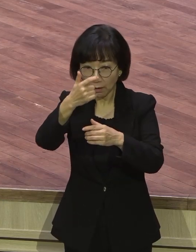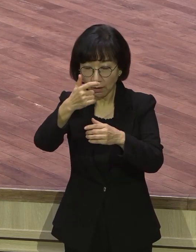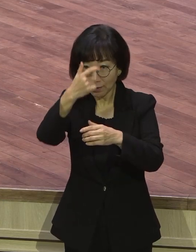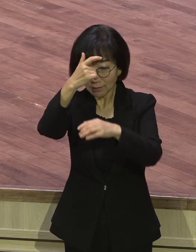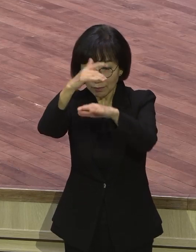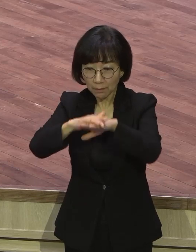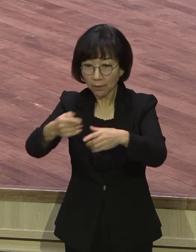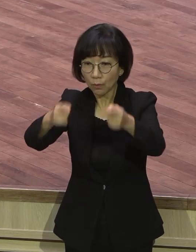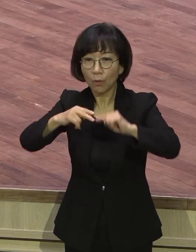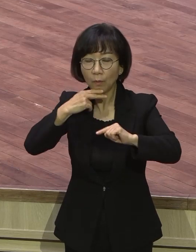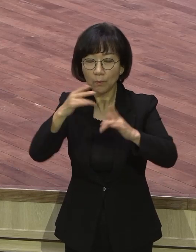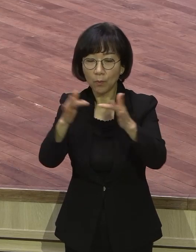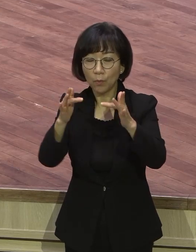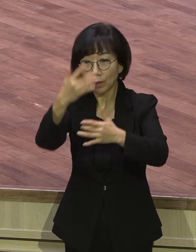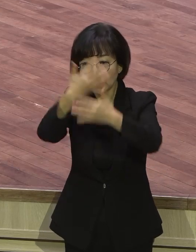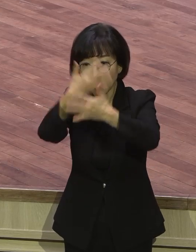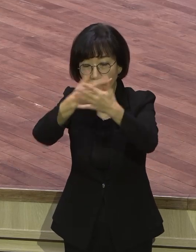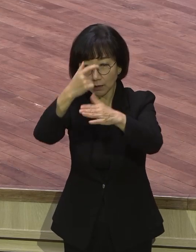완전히 변화되었다.